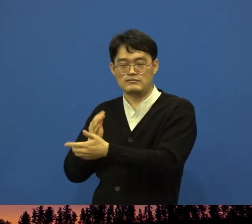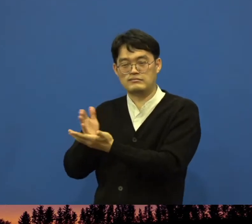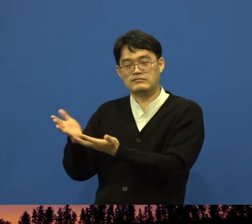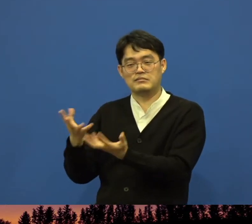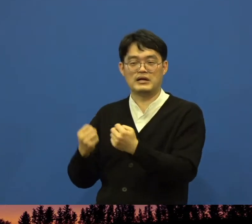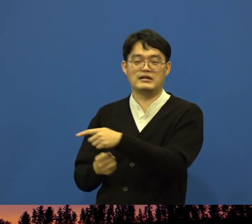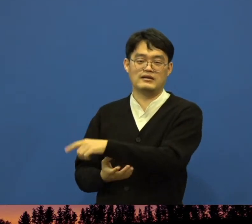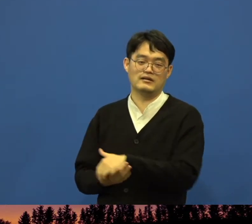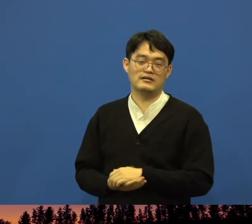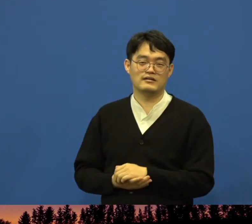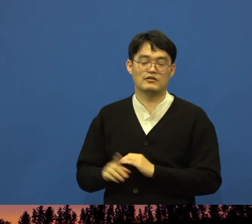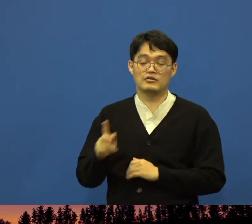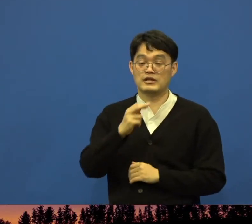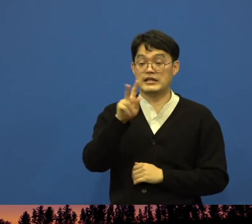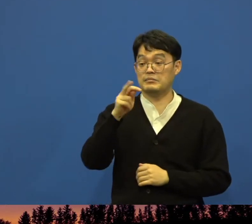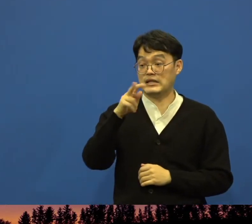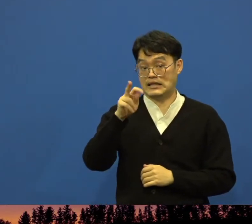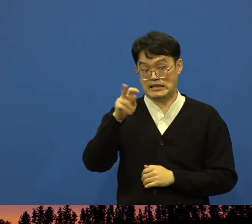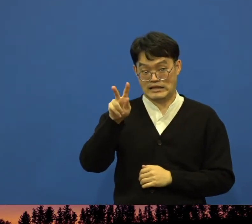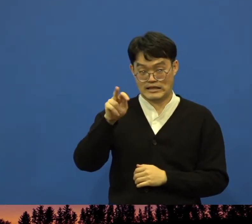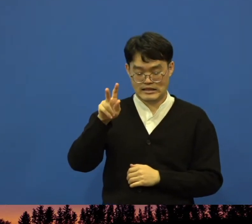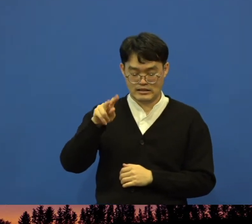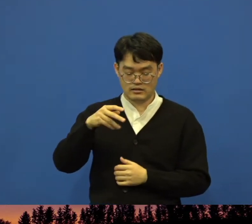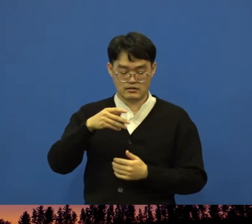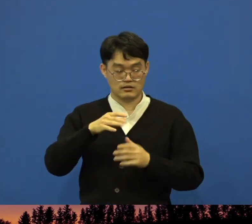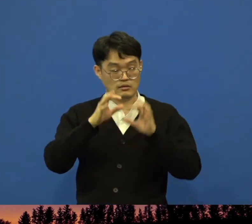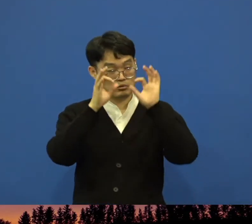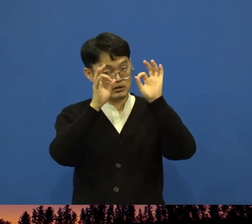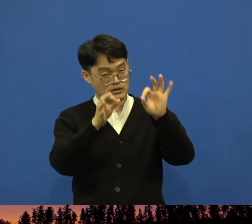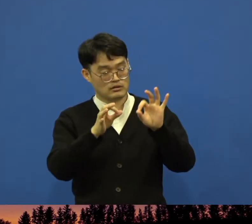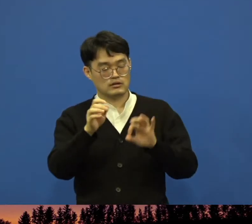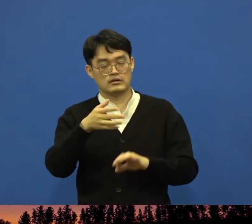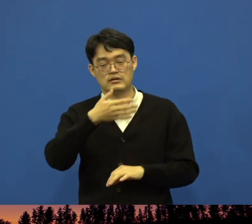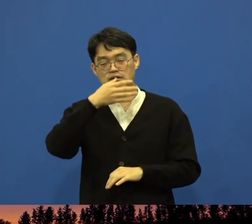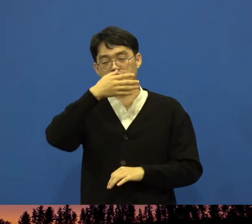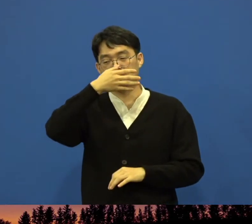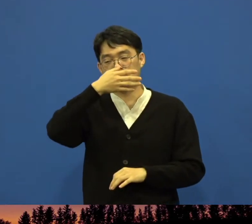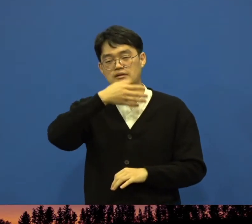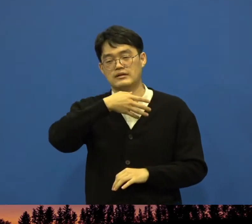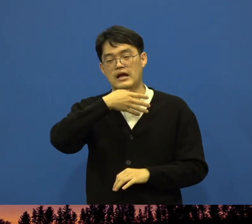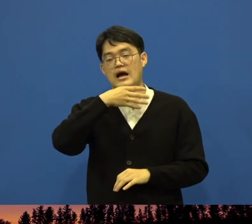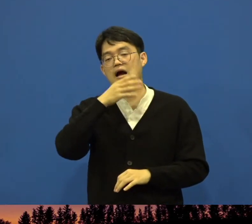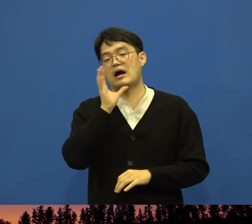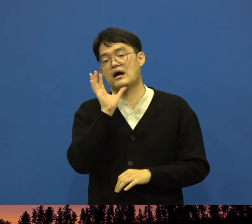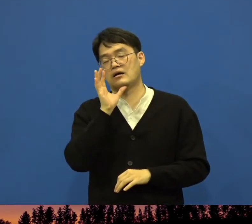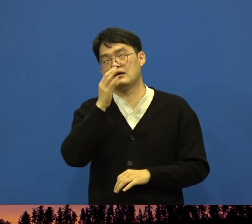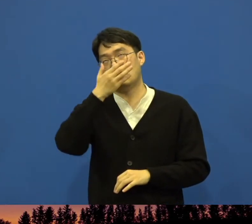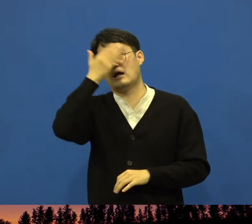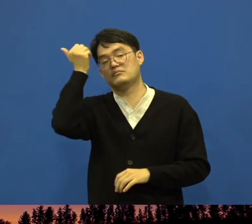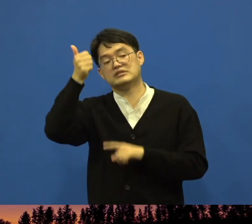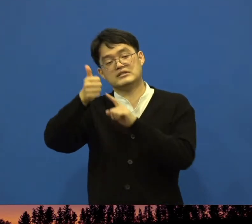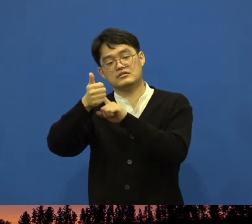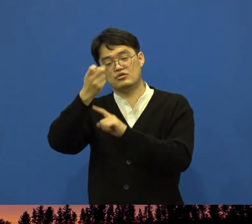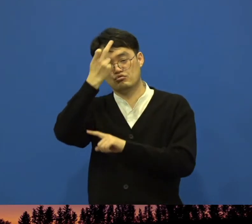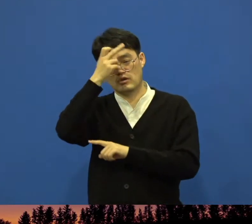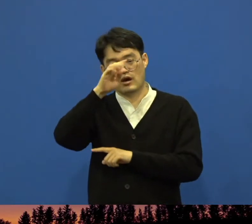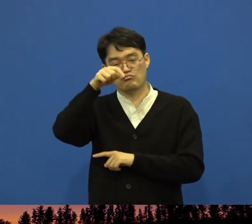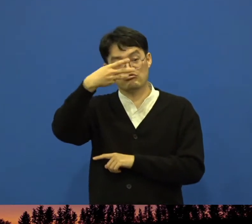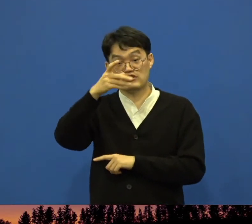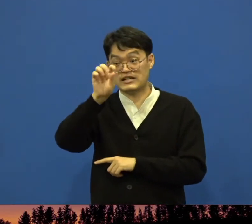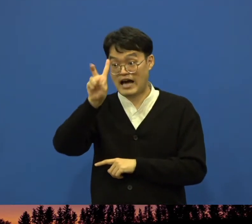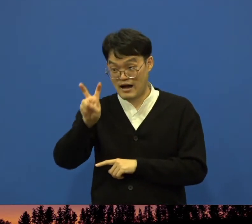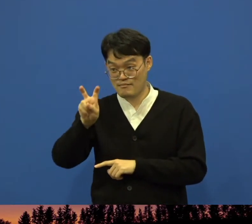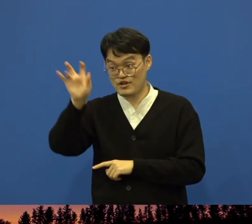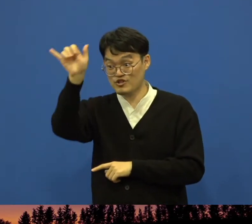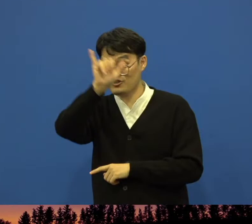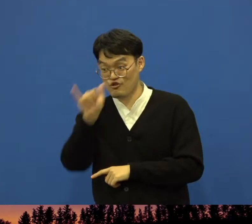그 어떤 TV 프로 보니까 그 할아버지 한번 최불암 할아버지 나와가지고 하는 거 보니까 와